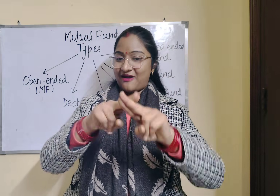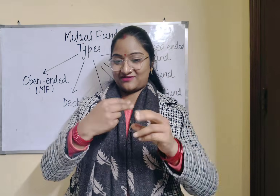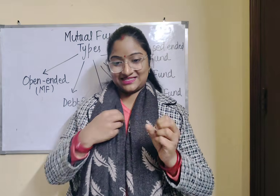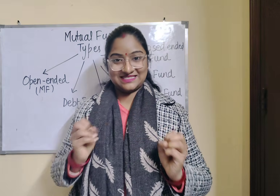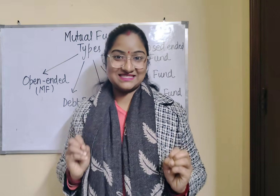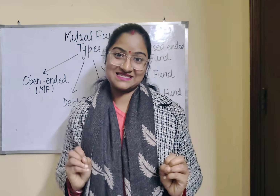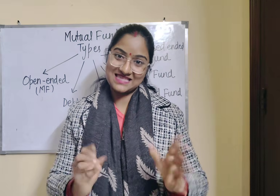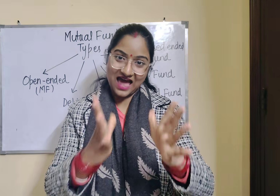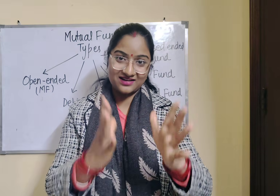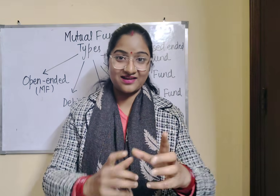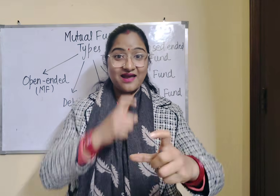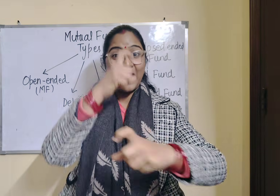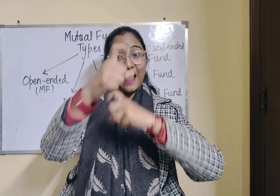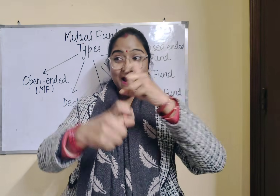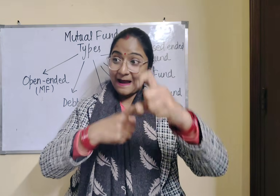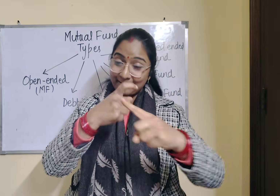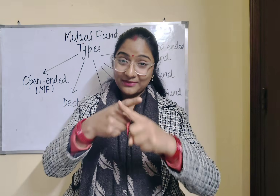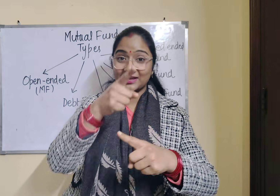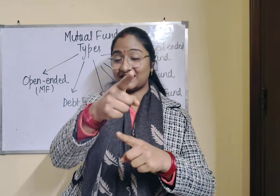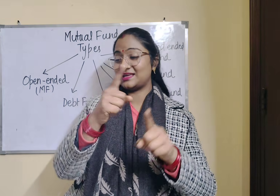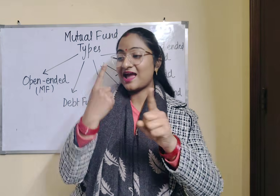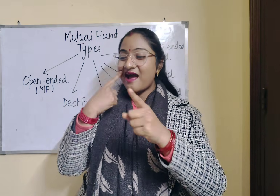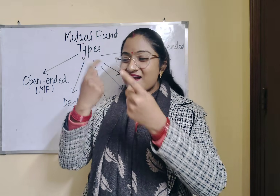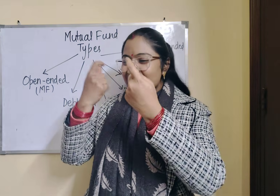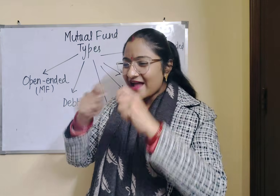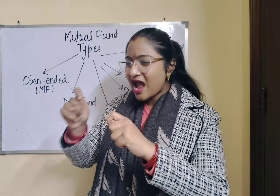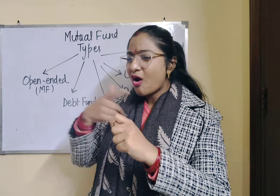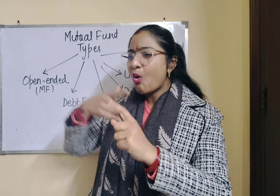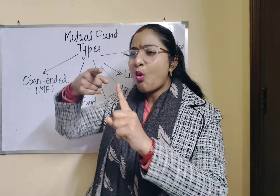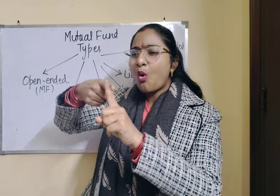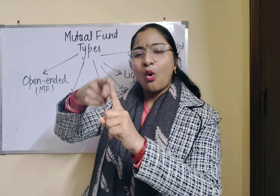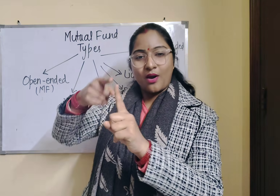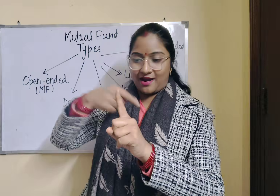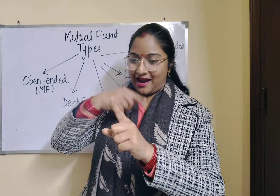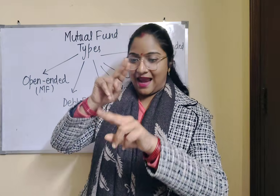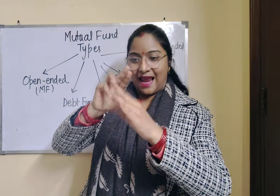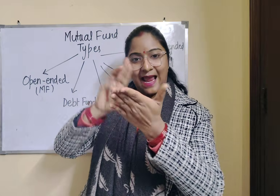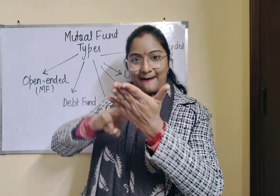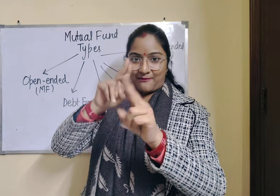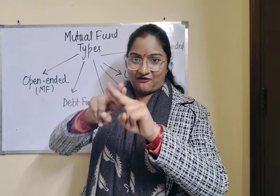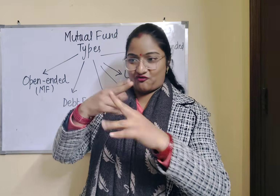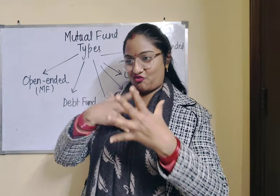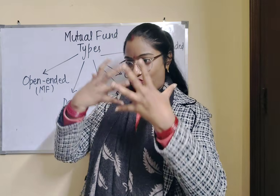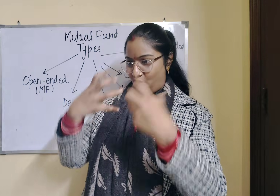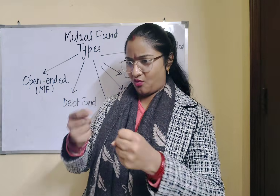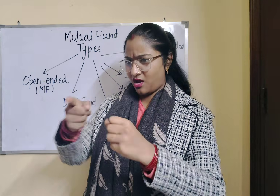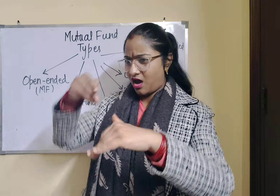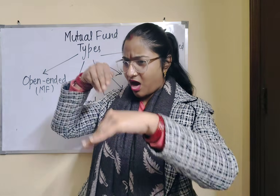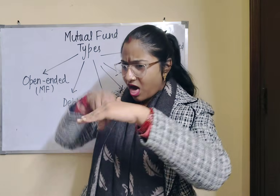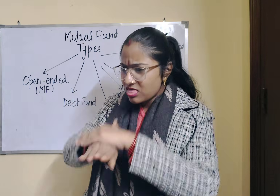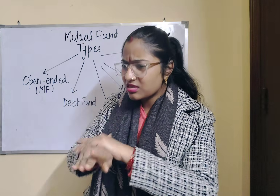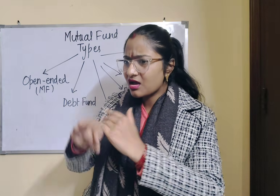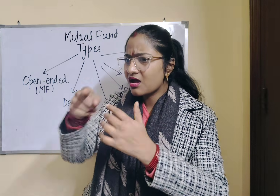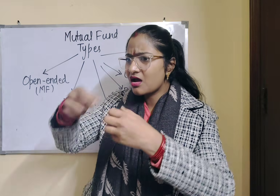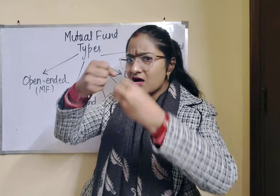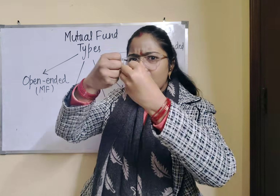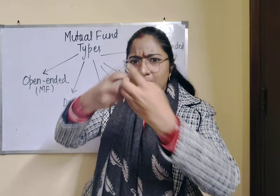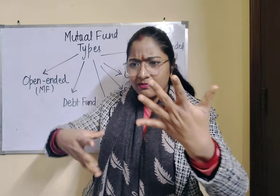के डिफरेंट टाइप समझ में आए। आप म्यूचुअल फंड जो है आप इन्वेस्ट करना चाहते हैं किसी, उसके अंदर